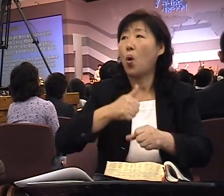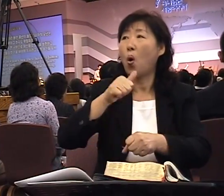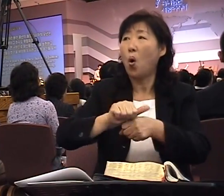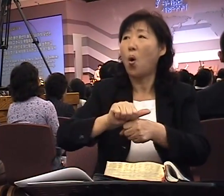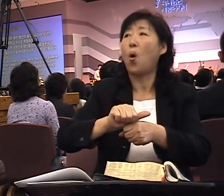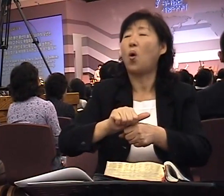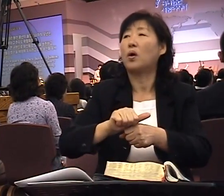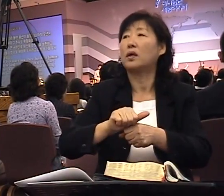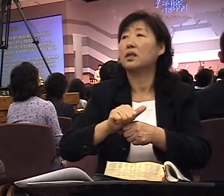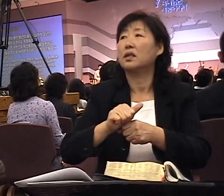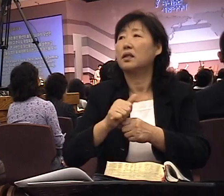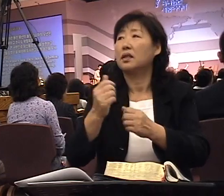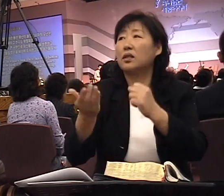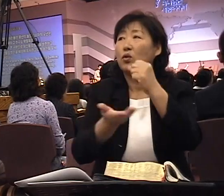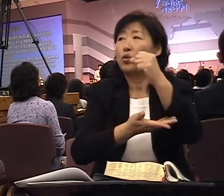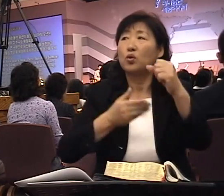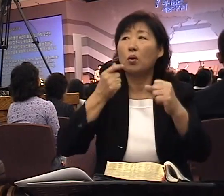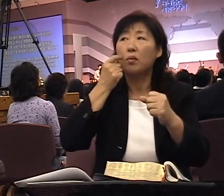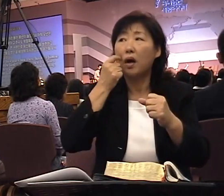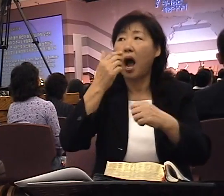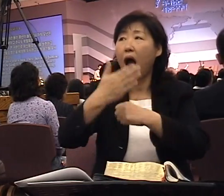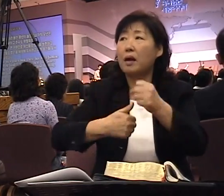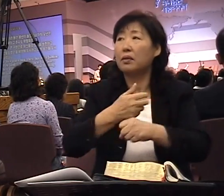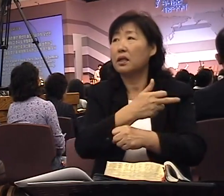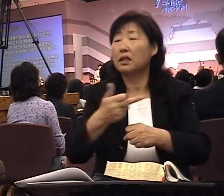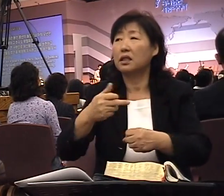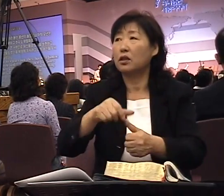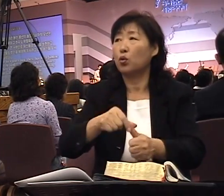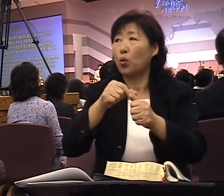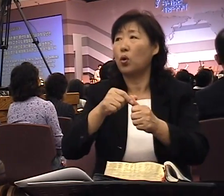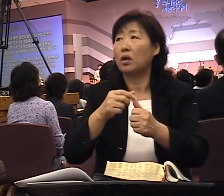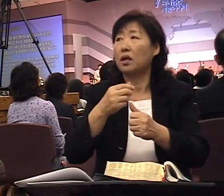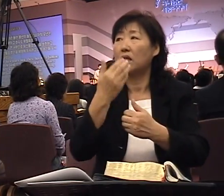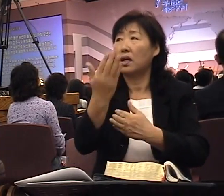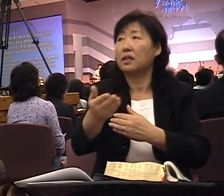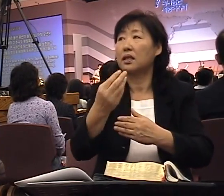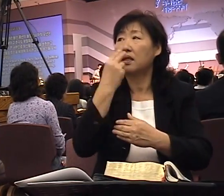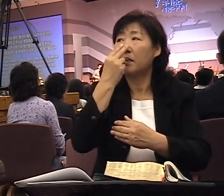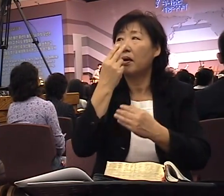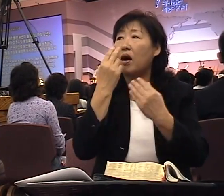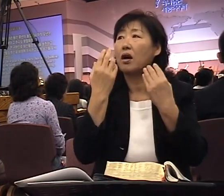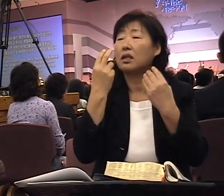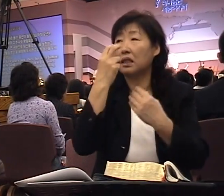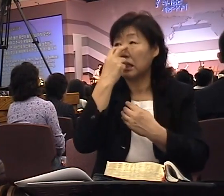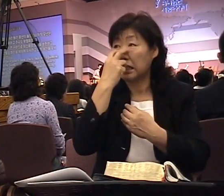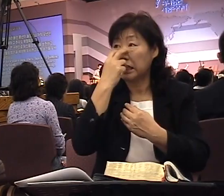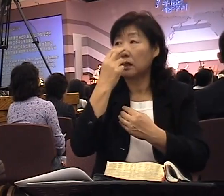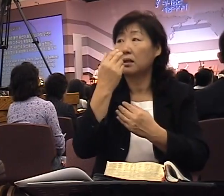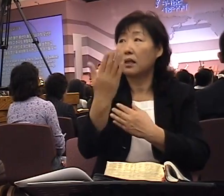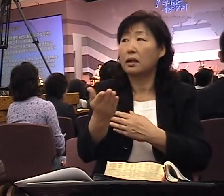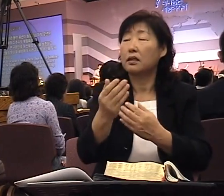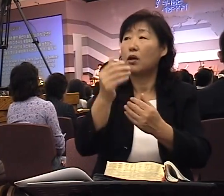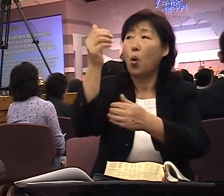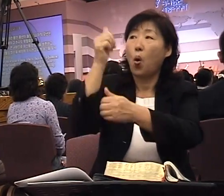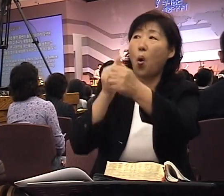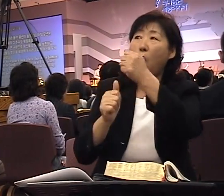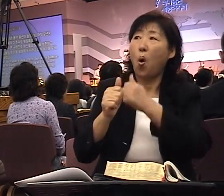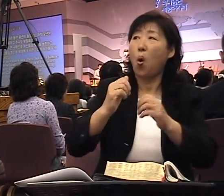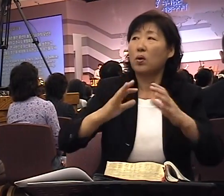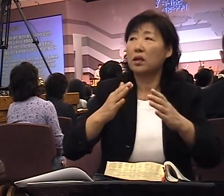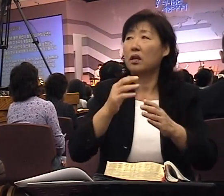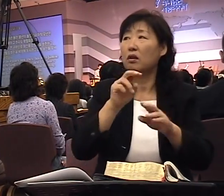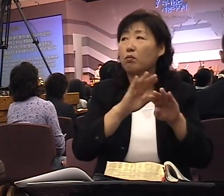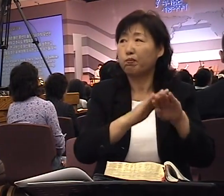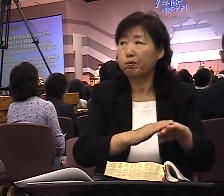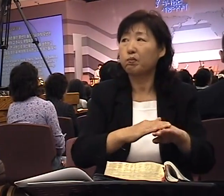추수도 못할지라. 하나님이 큰 구원으로 당신들의 생명을 보존하고 당신들의 후손을 세상에 두시려고 나를